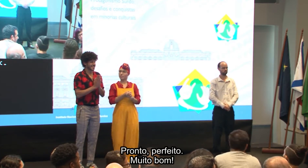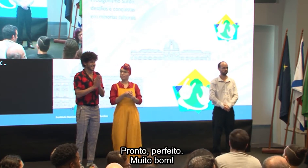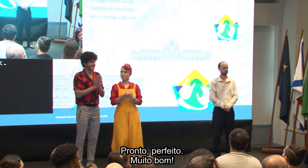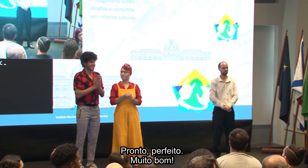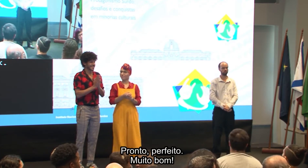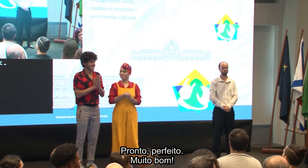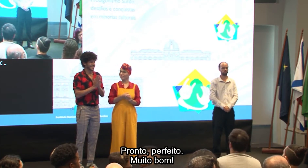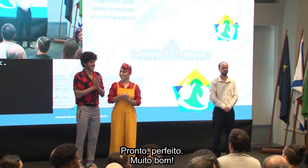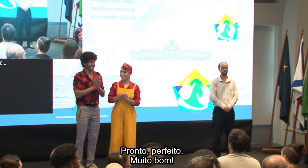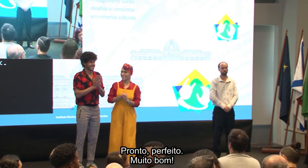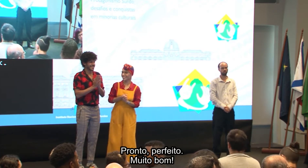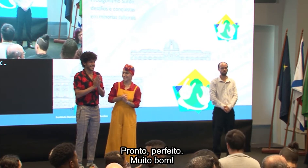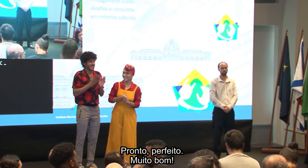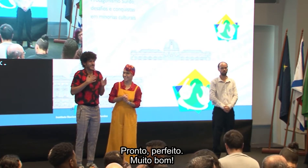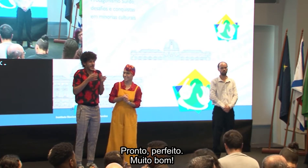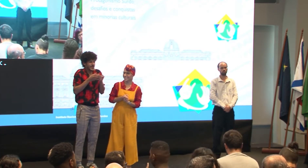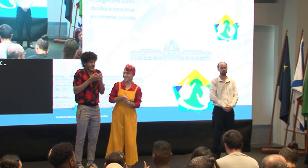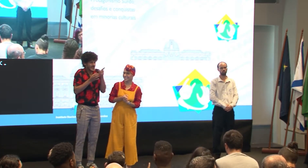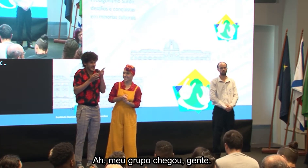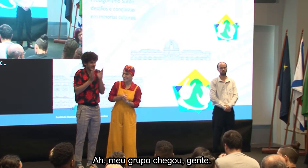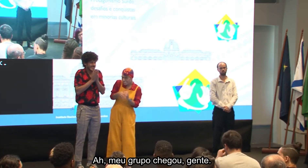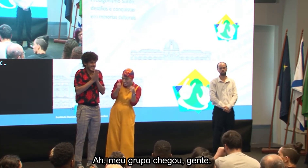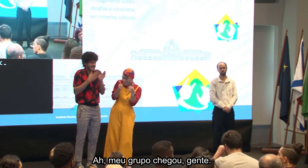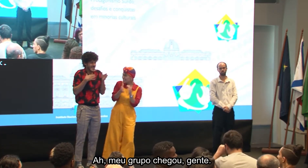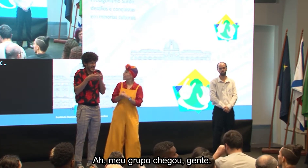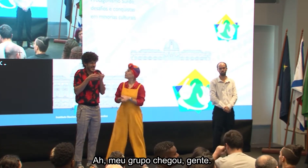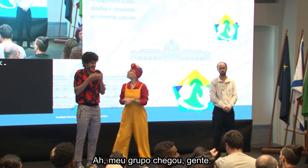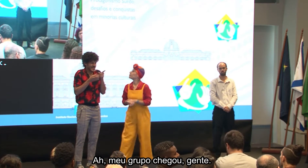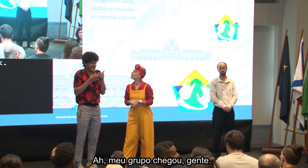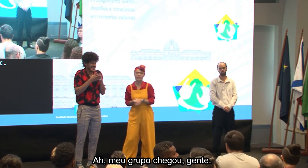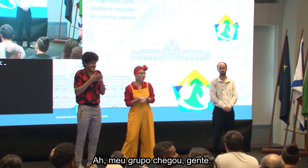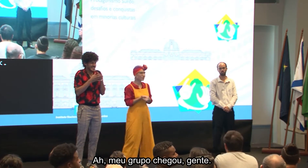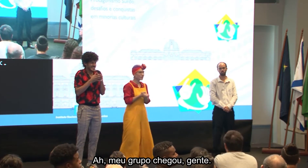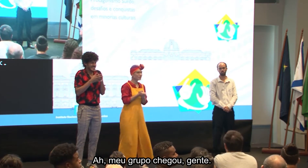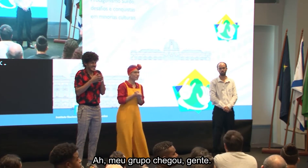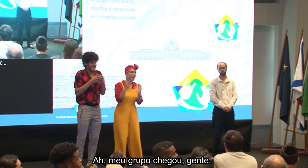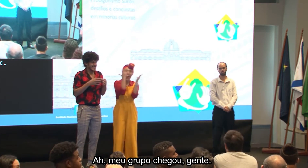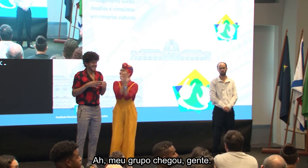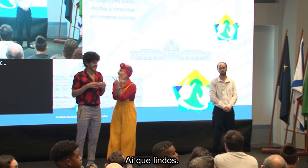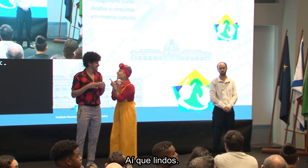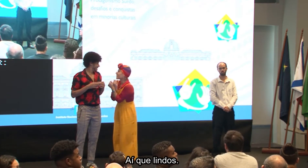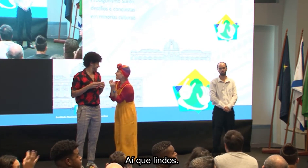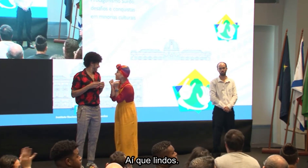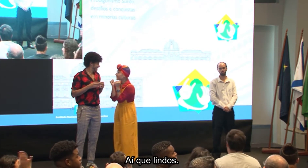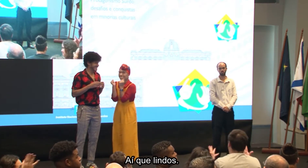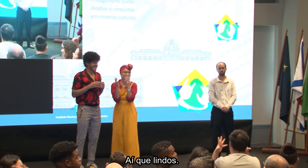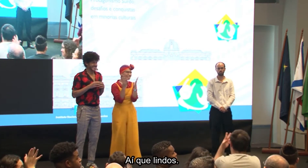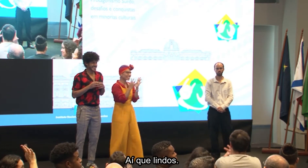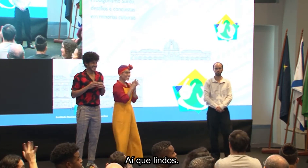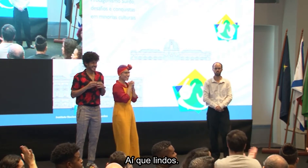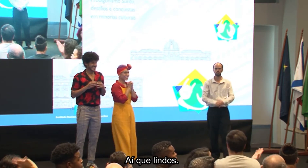Pronto, perfeito. Muito bom. Ah, o meu grupo chegou, gente. Ai, que